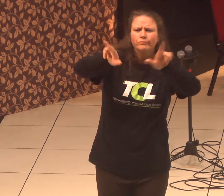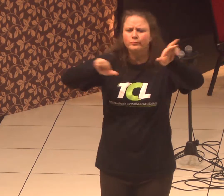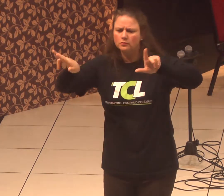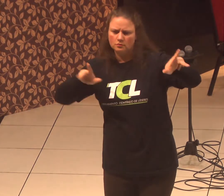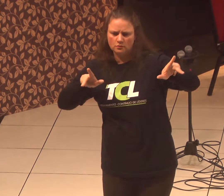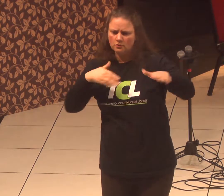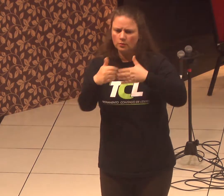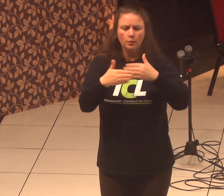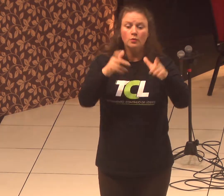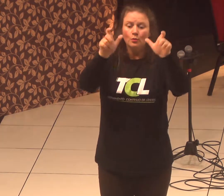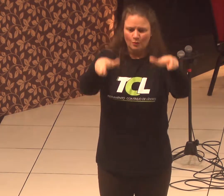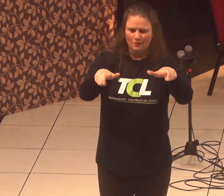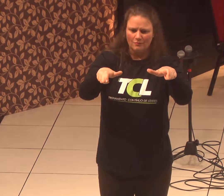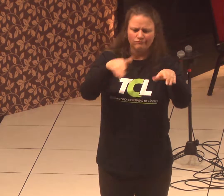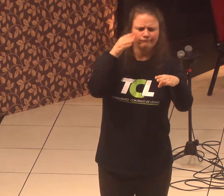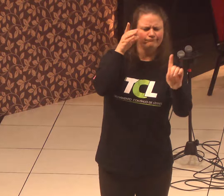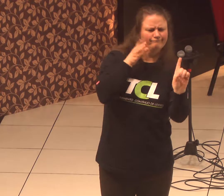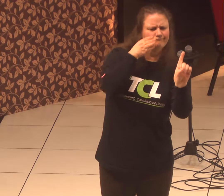E a gente está falando aqui sobre cura.